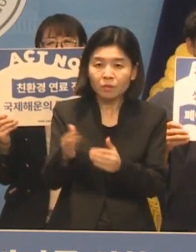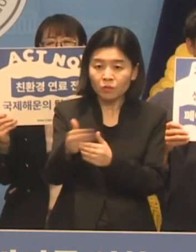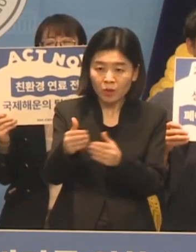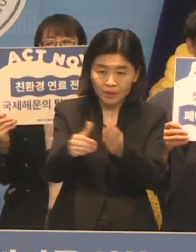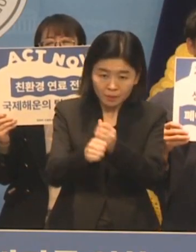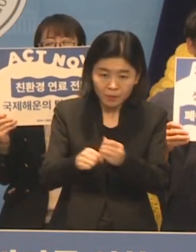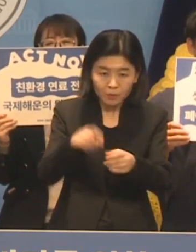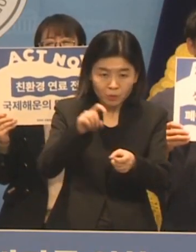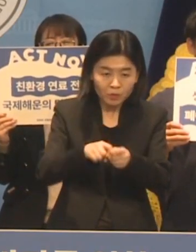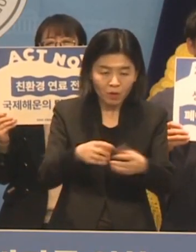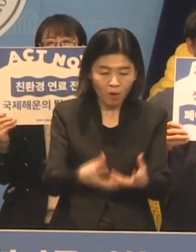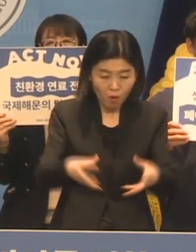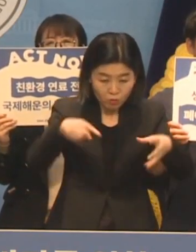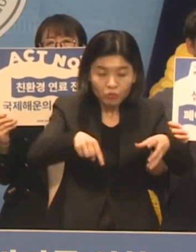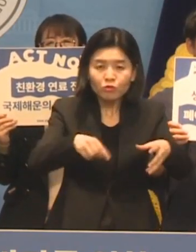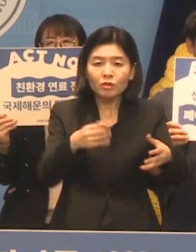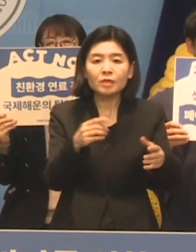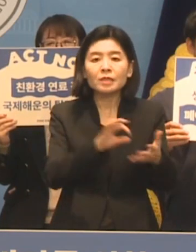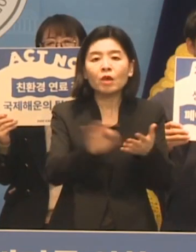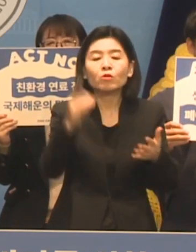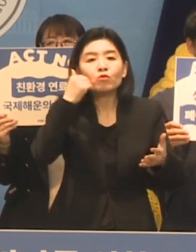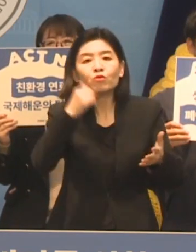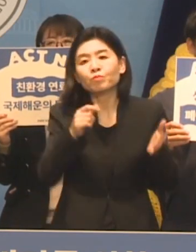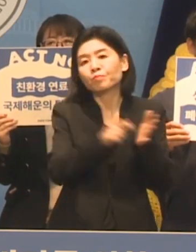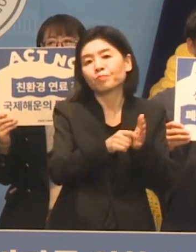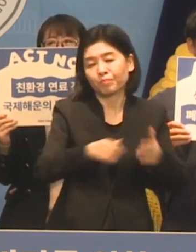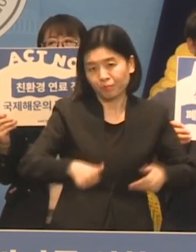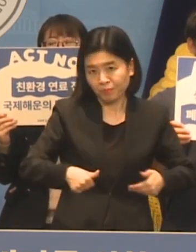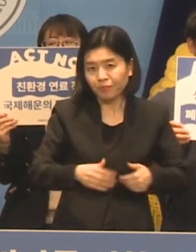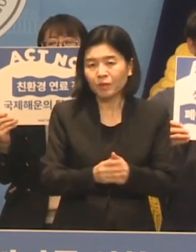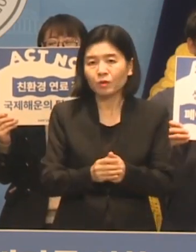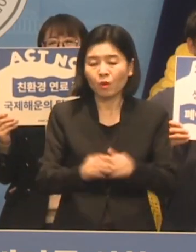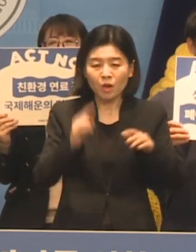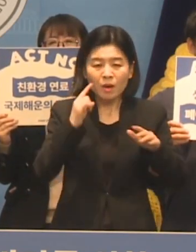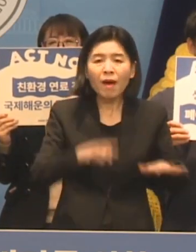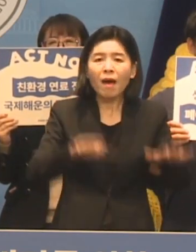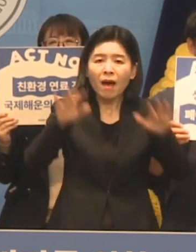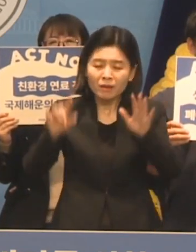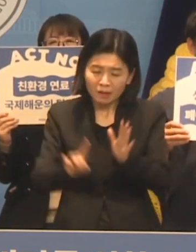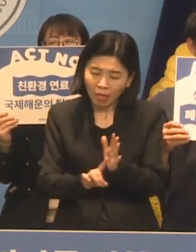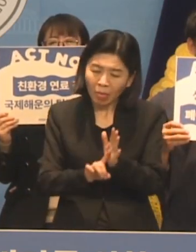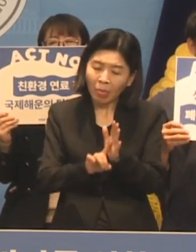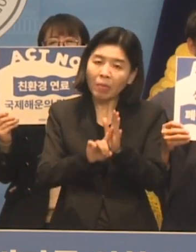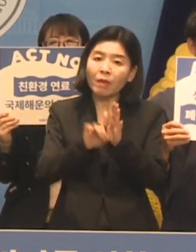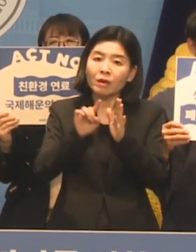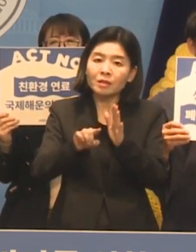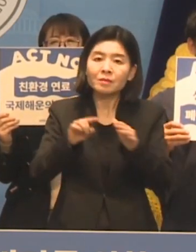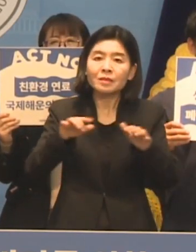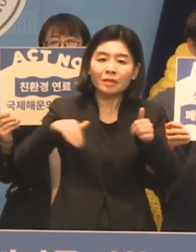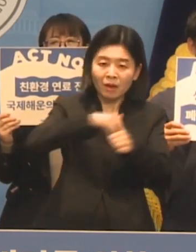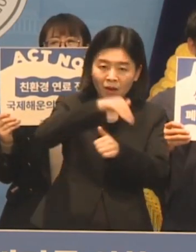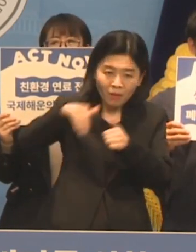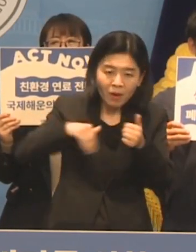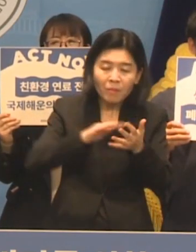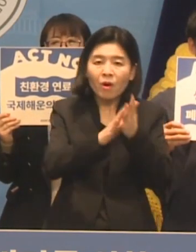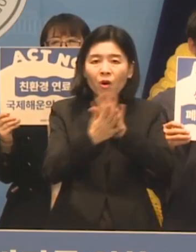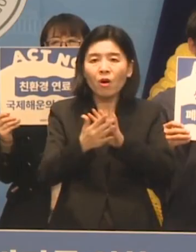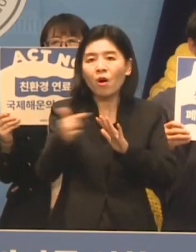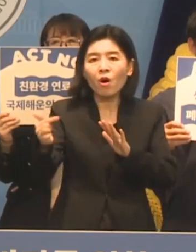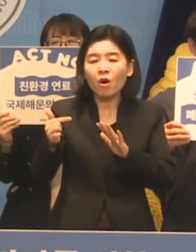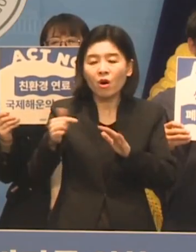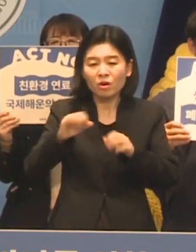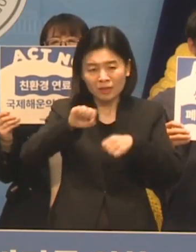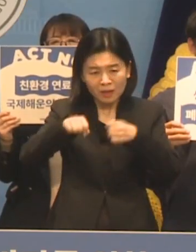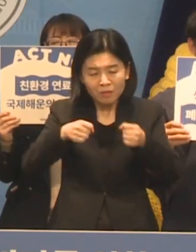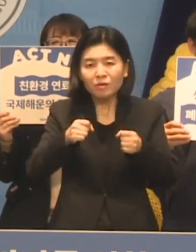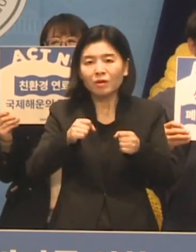쓰레기를 줄여가야 합니다. 기후위기로 이례적인 고수온이 발생하면서 해양 생태계가 빠르게 변화하고 해양 생물의 대규모